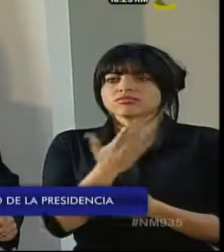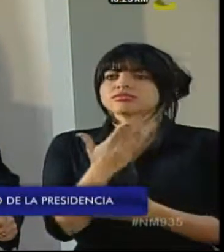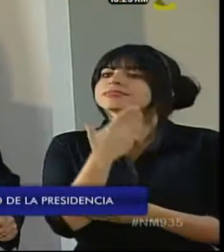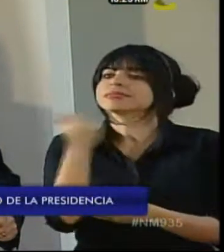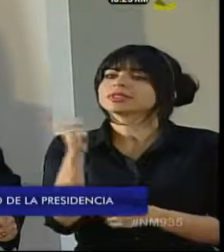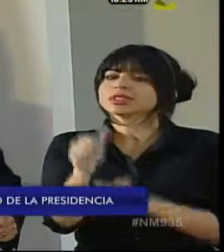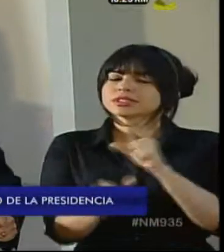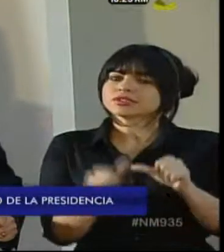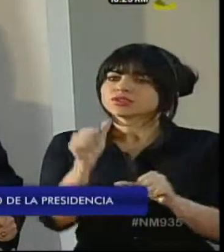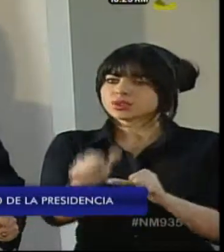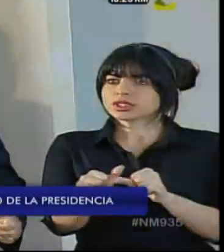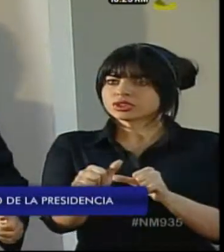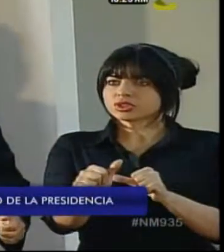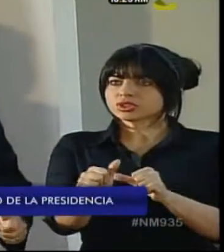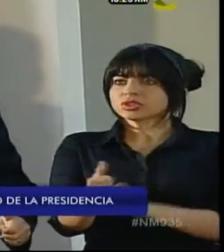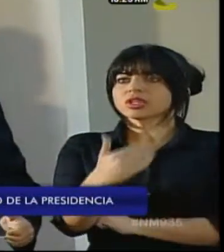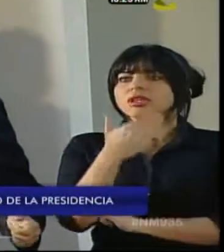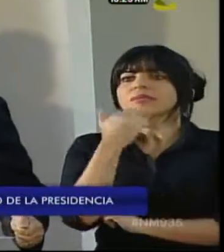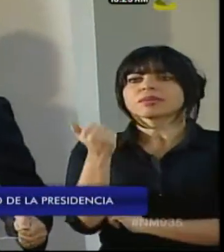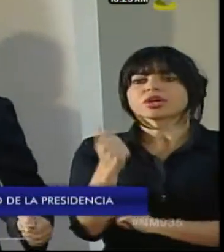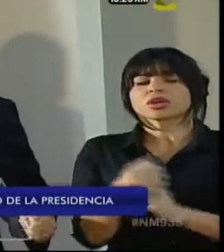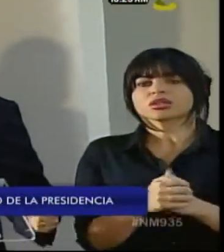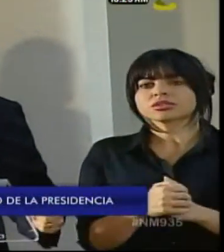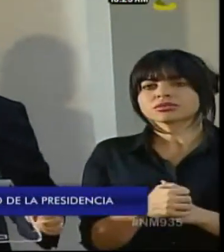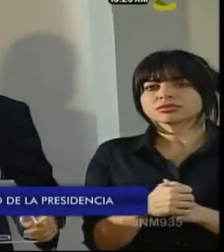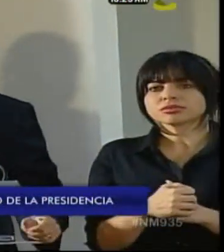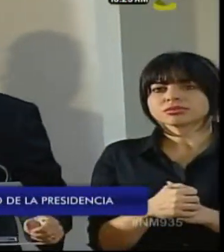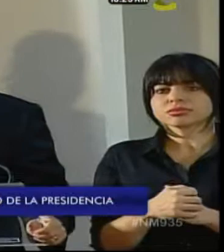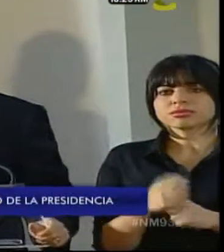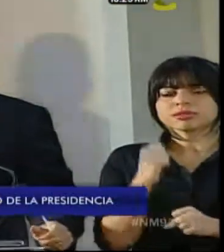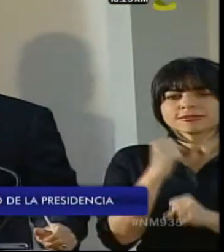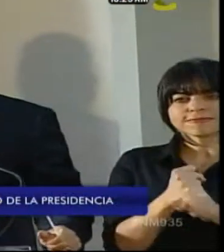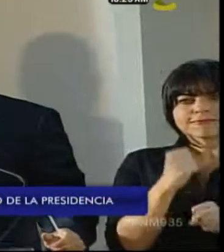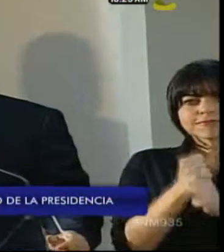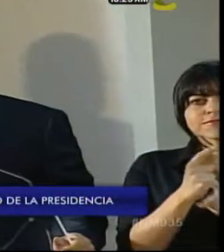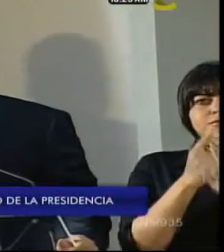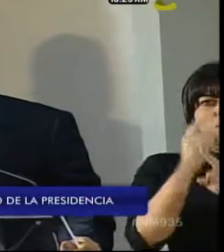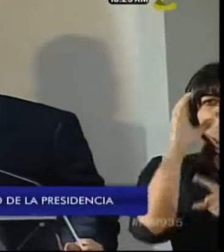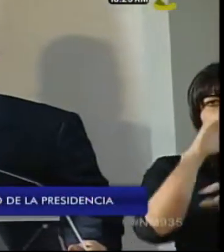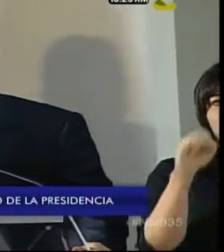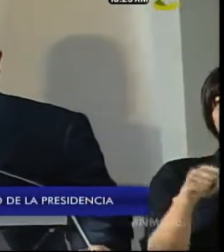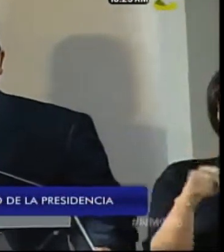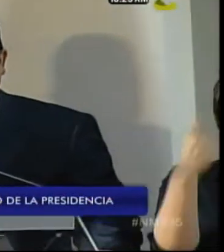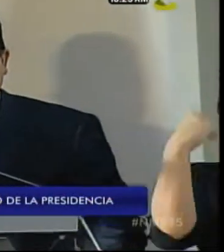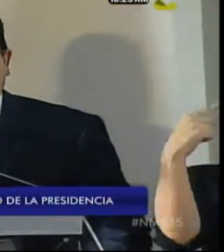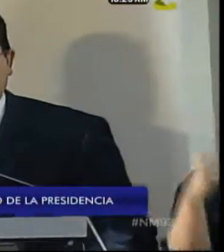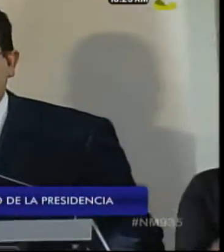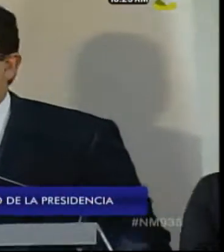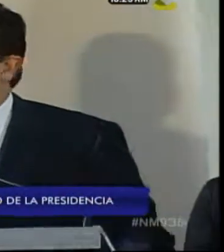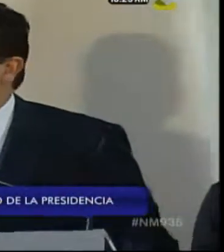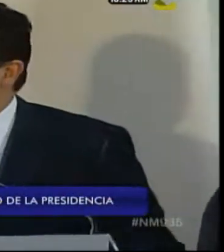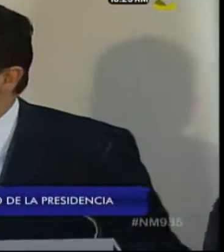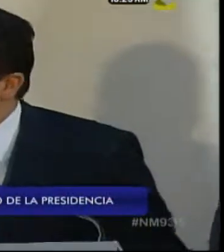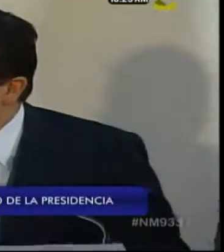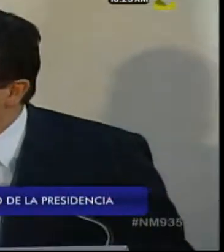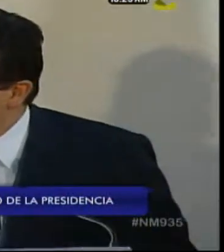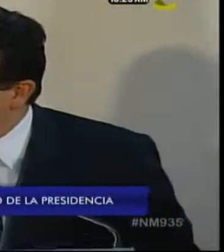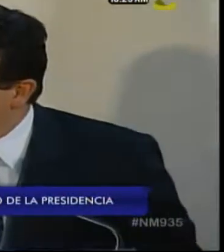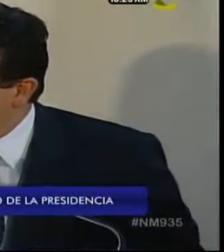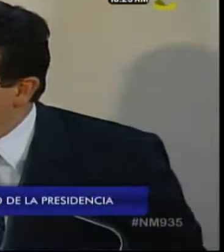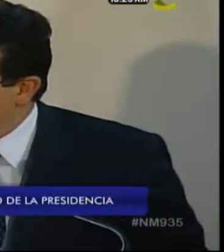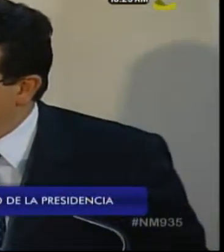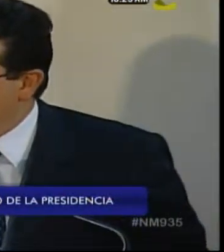mejores esfuerzos y los mejores empeños en hacerlo posible. Es un trabajo